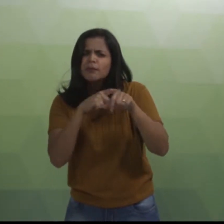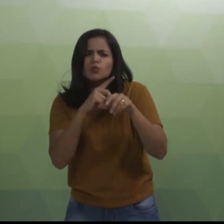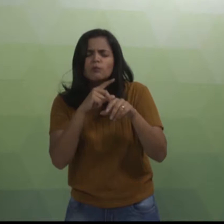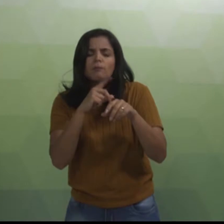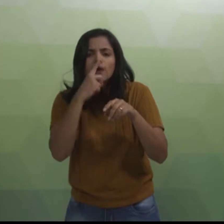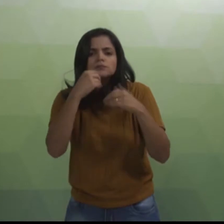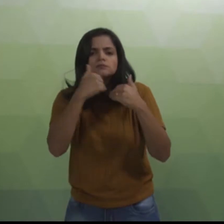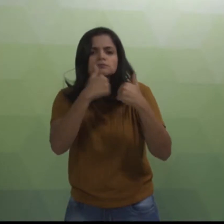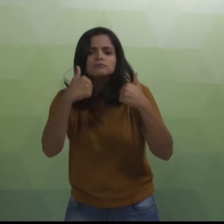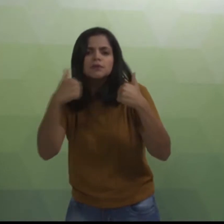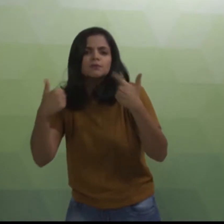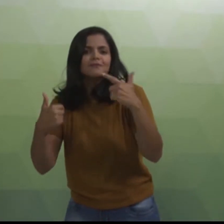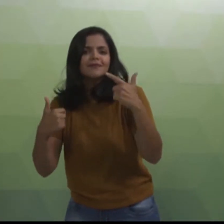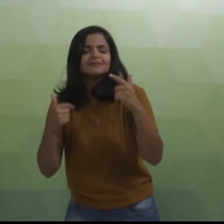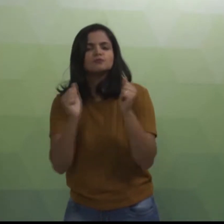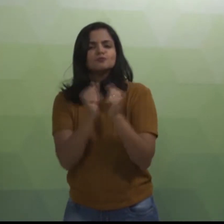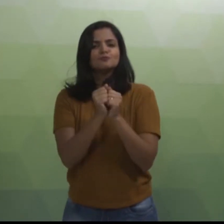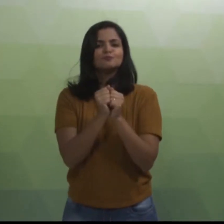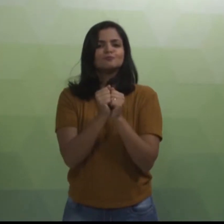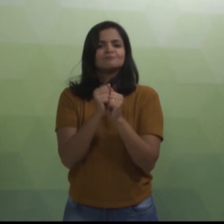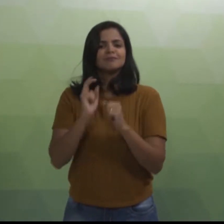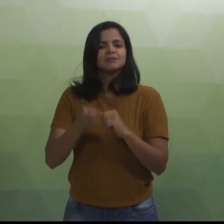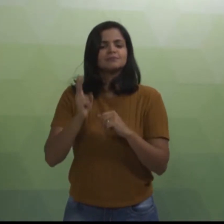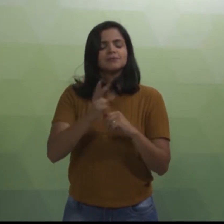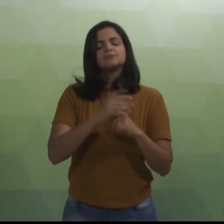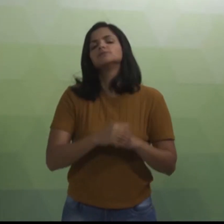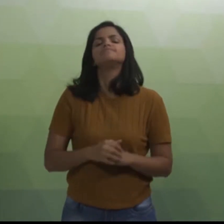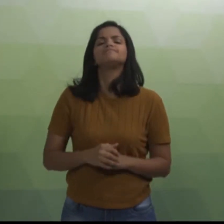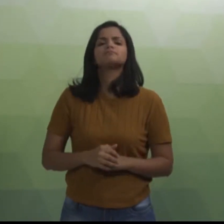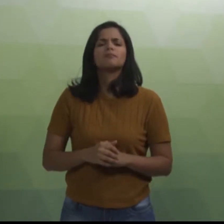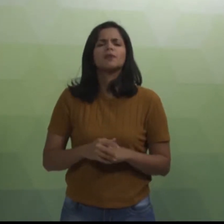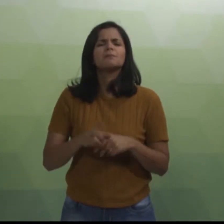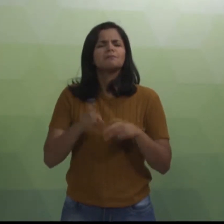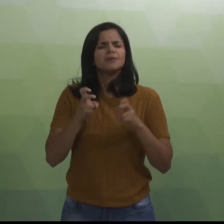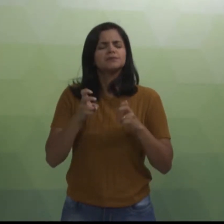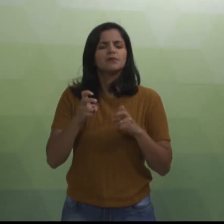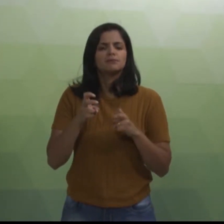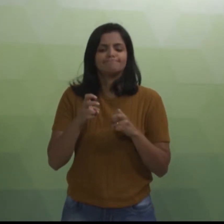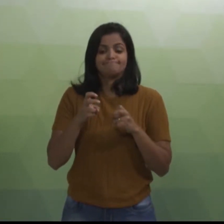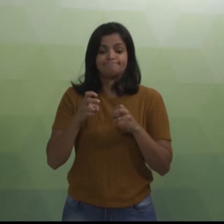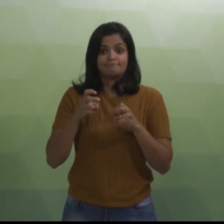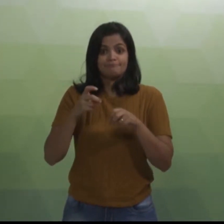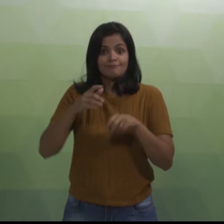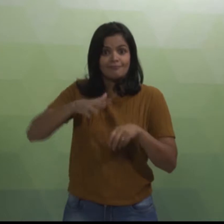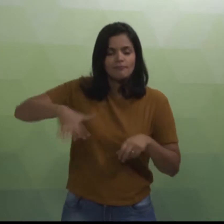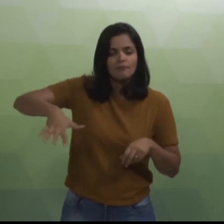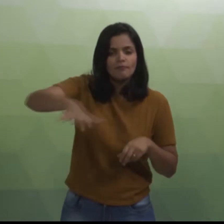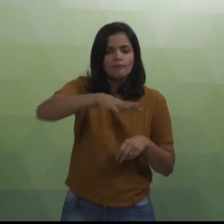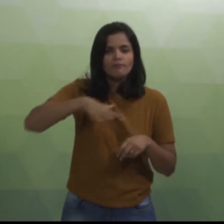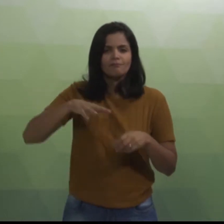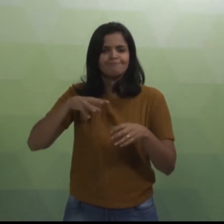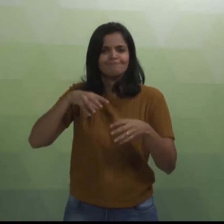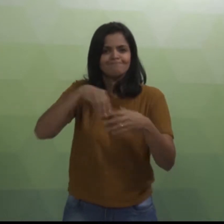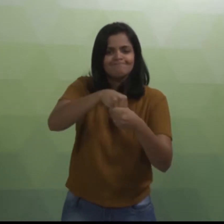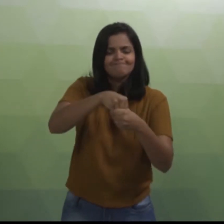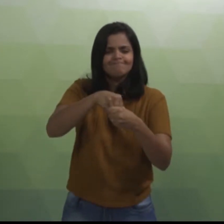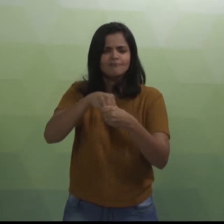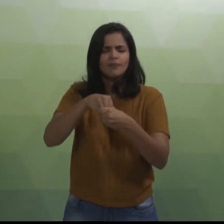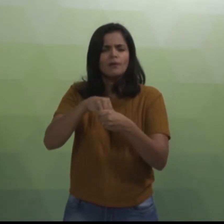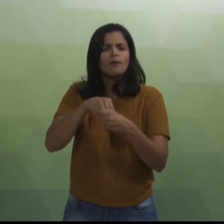espacial. Então, não é separado. O espaço e o corpo trabalham juntos. Então, a